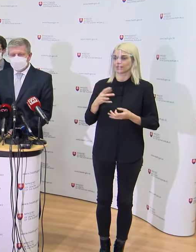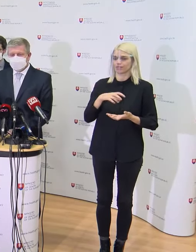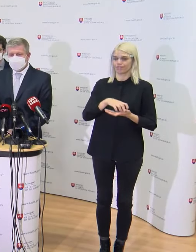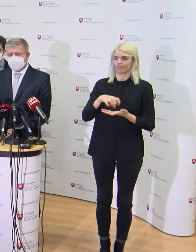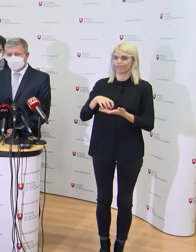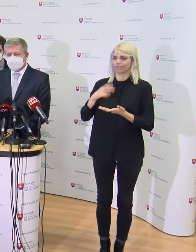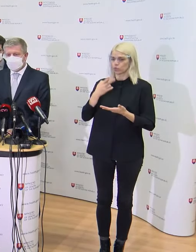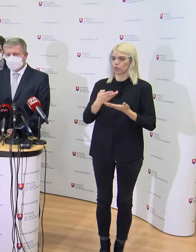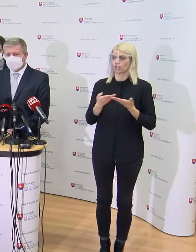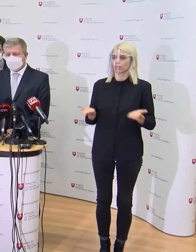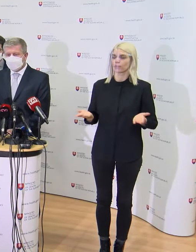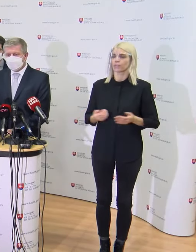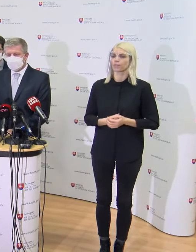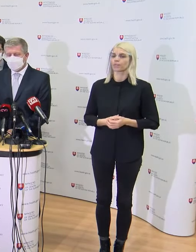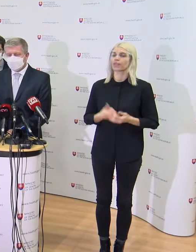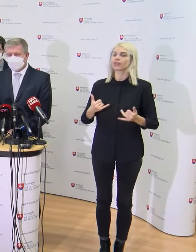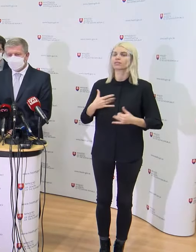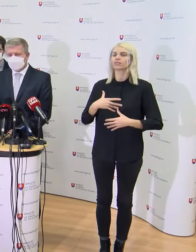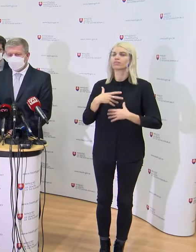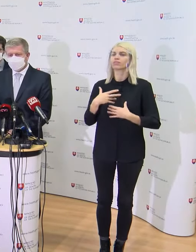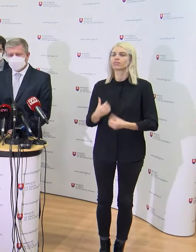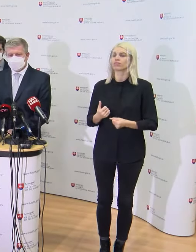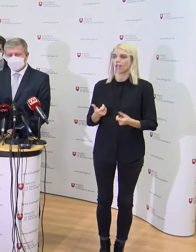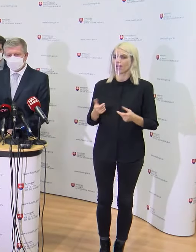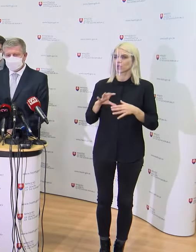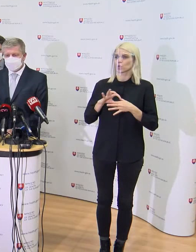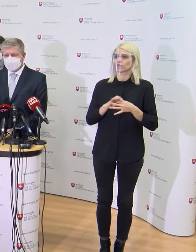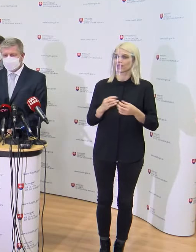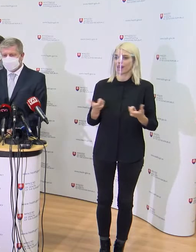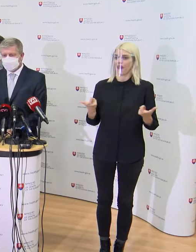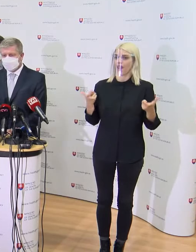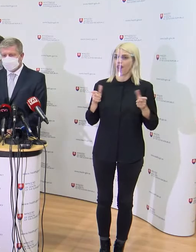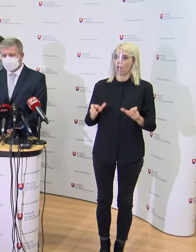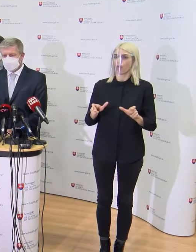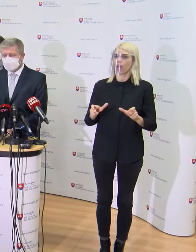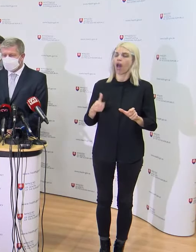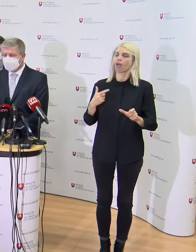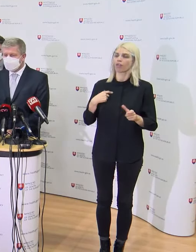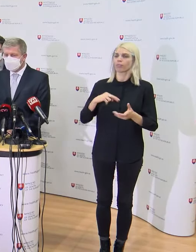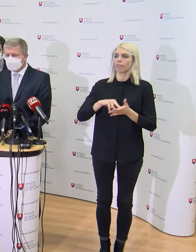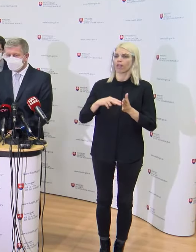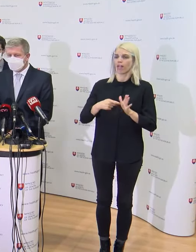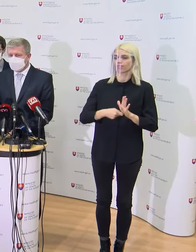Navrhujeme predložiť súčasnú podobu lockdownu do